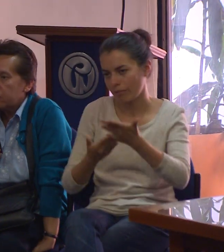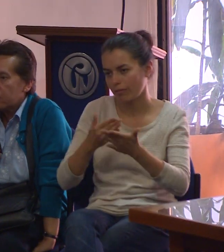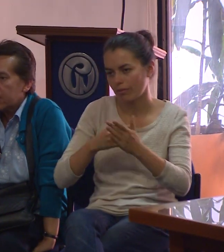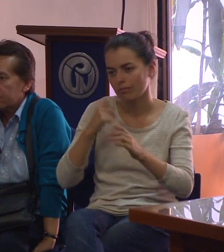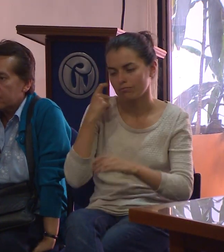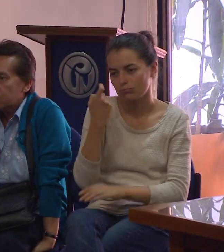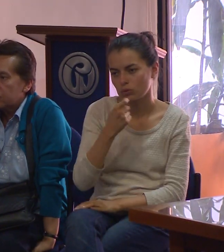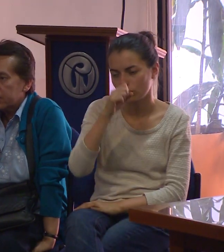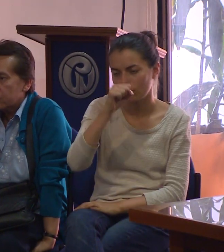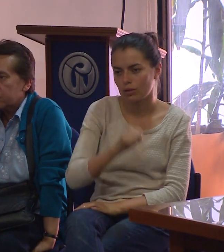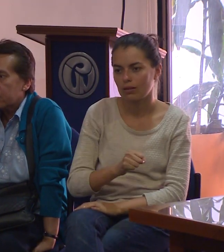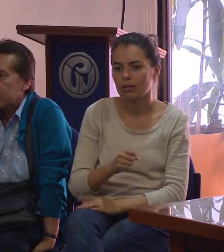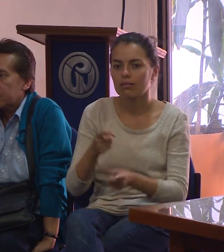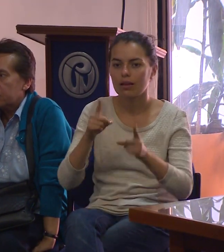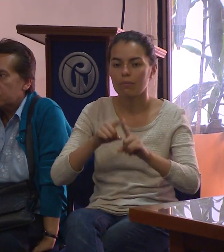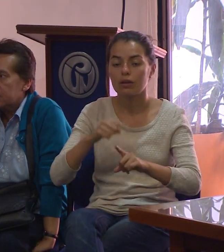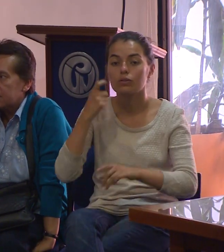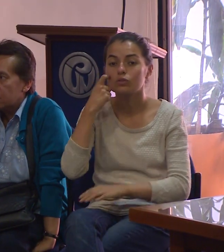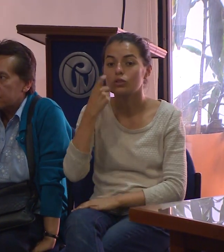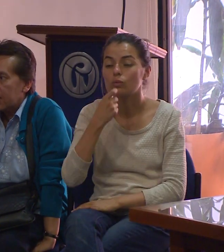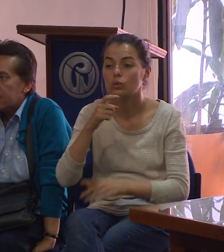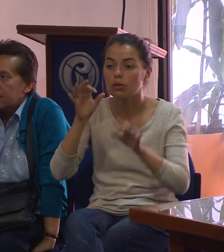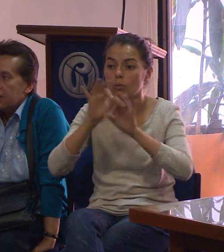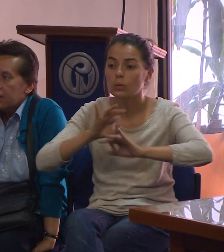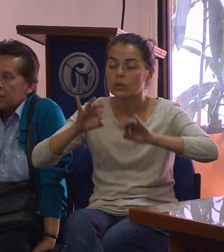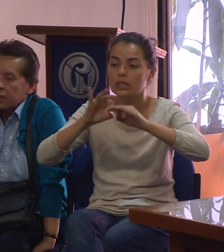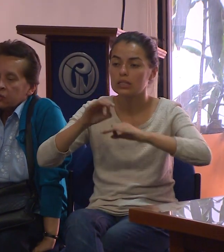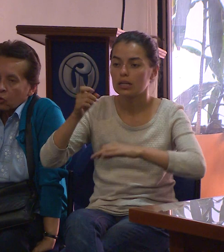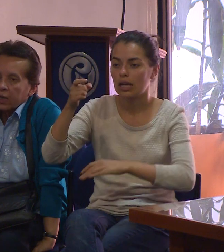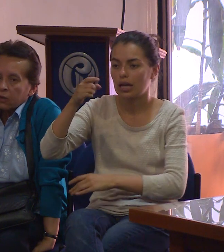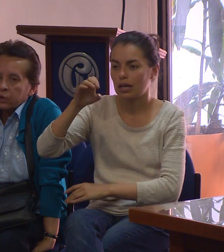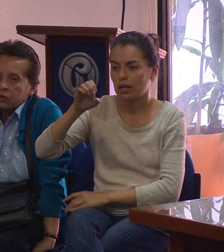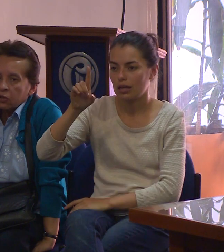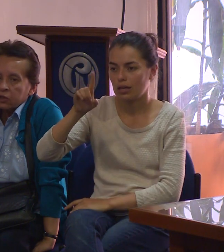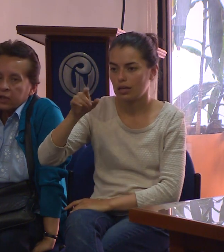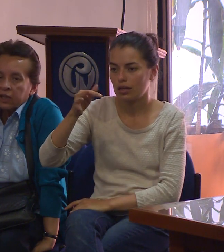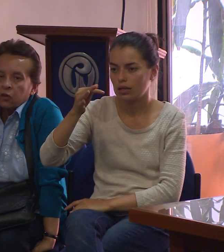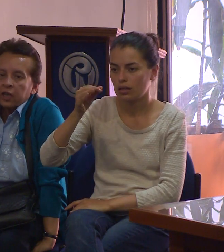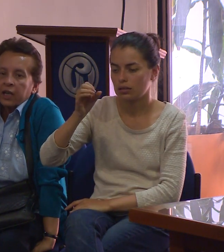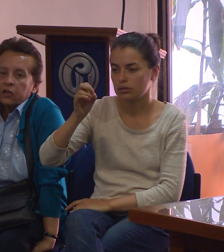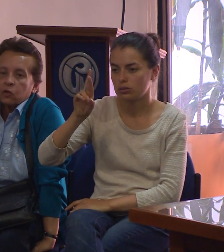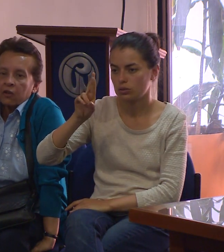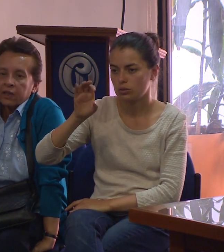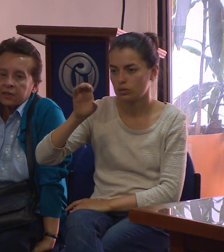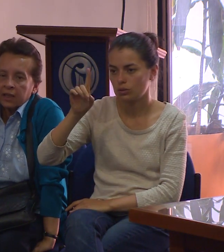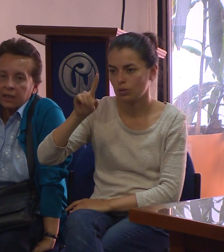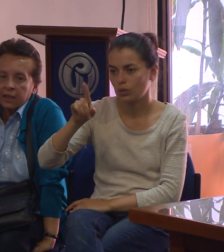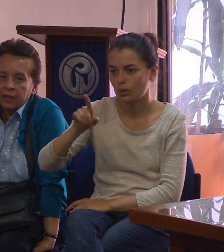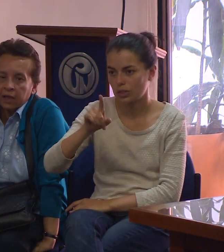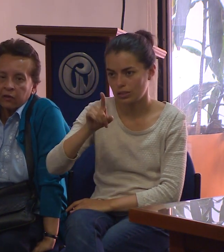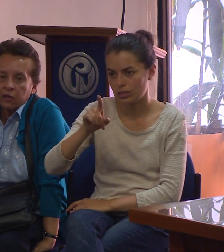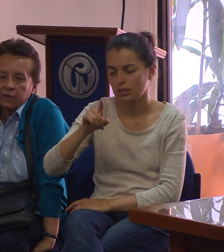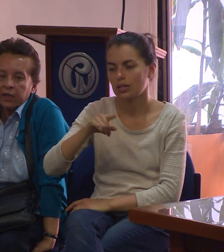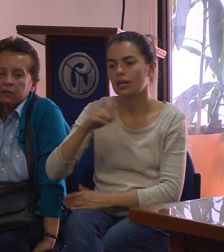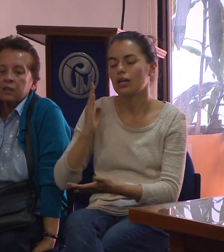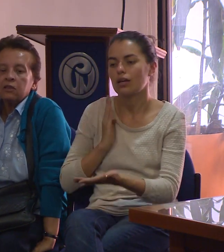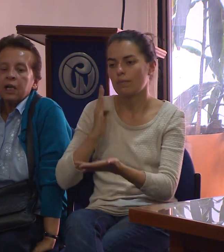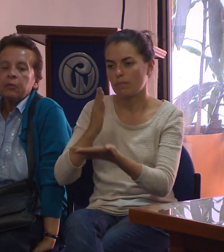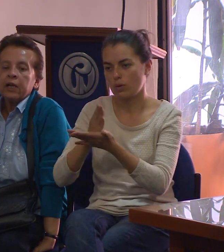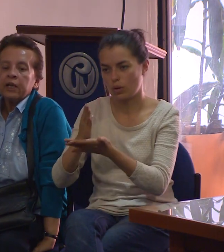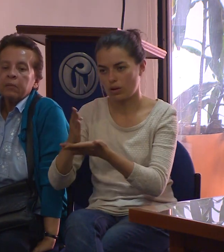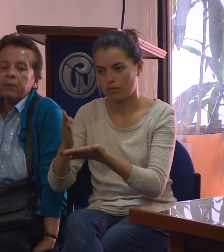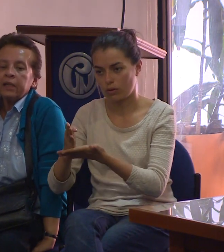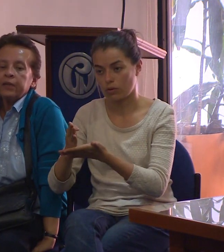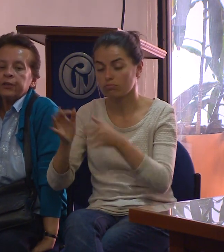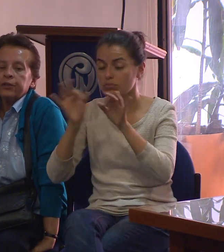gestores bibliográficos. Muchachos, eso hay que utilizarlo, o sea, son gratuitos y es lo que les ayuda a organizar la bibliografía, que lo